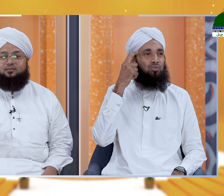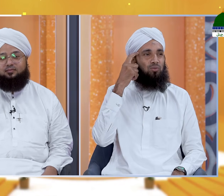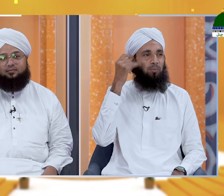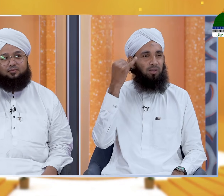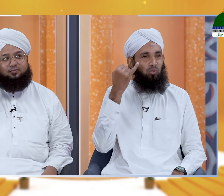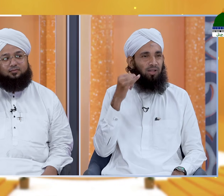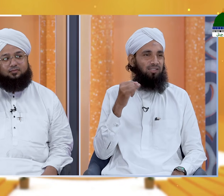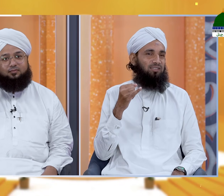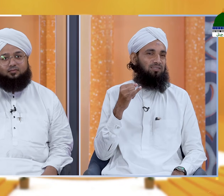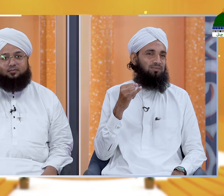بدگمانی.